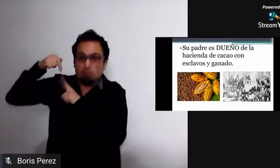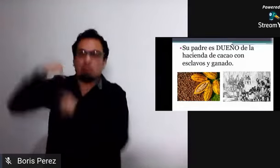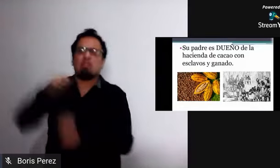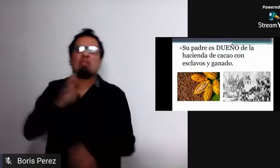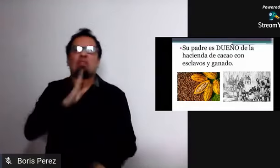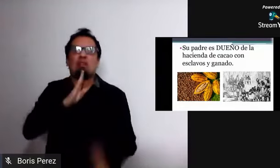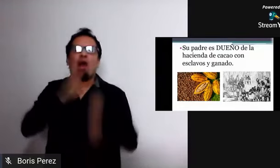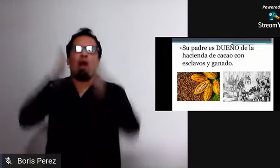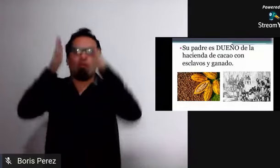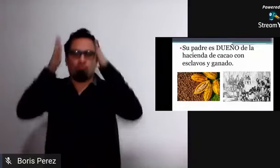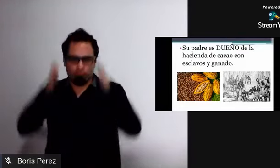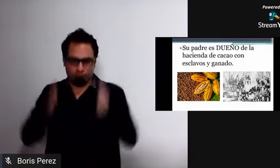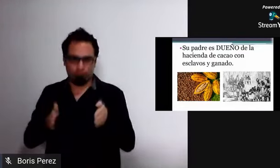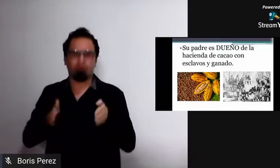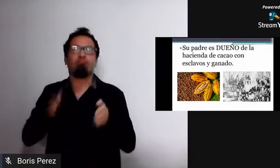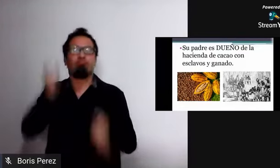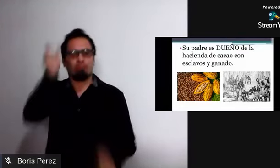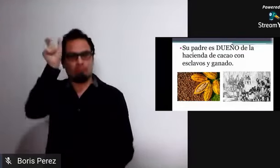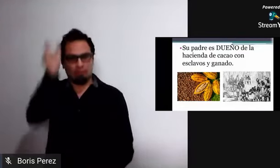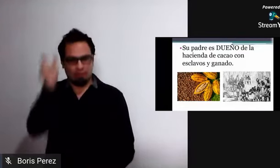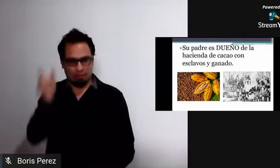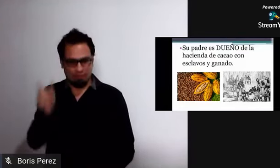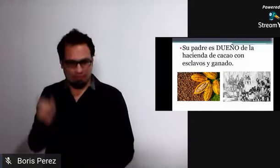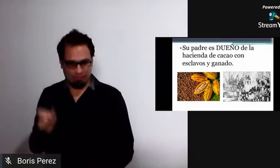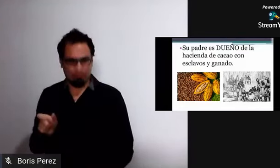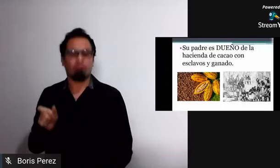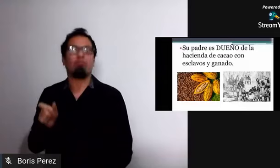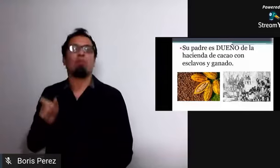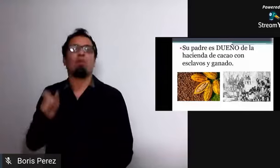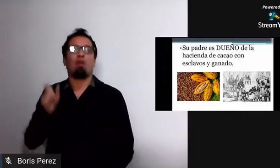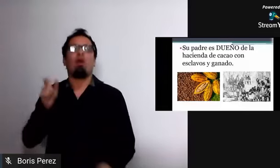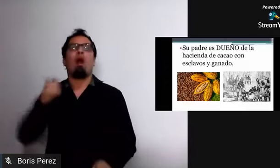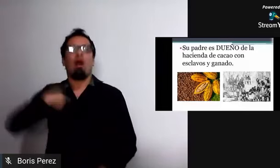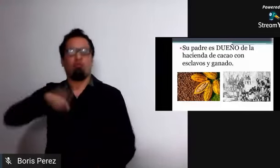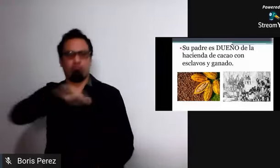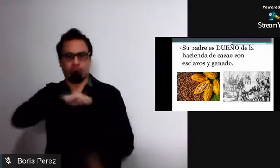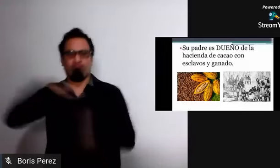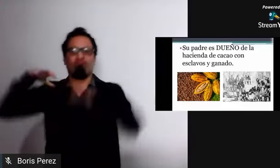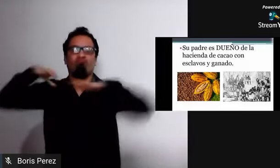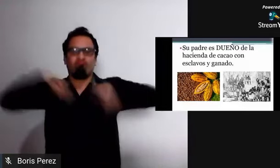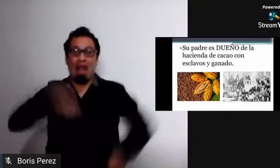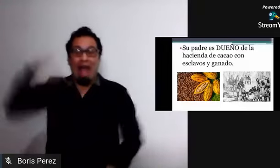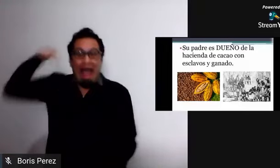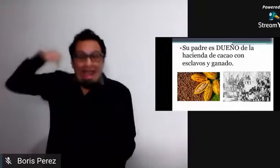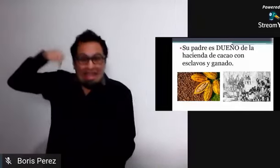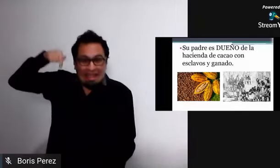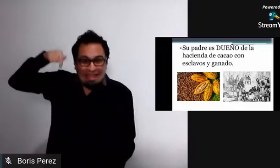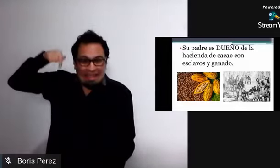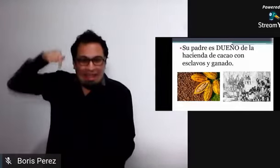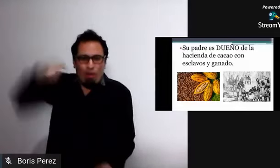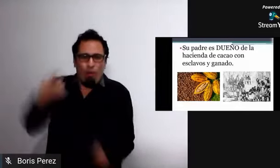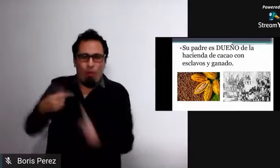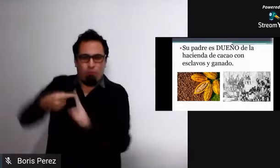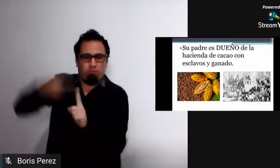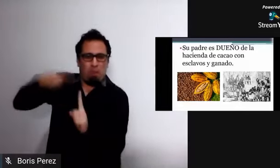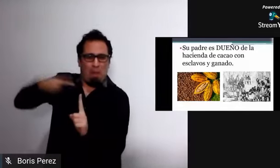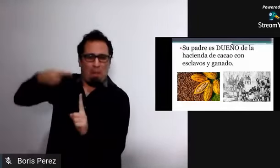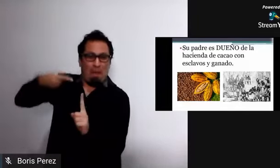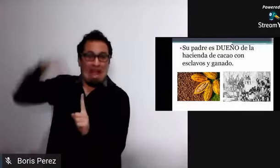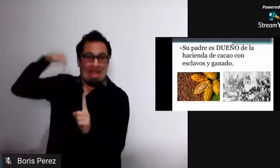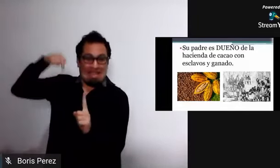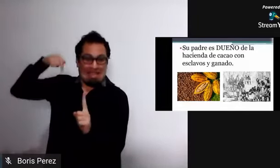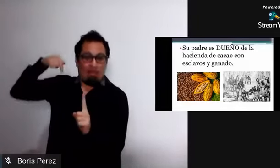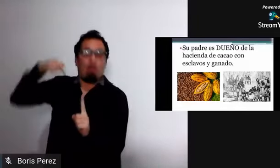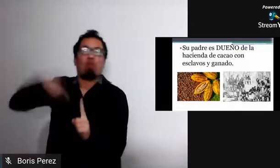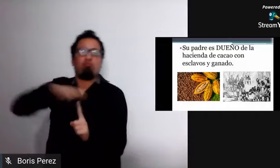quinta generación en el linaje de forma ascendiente, se dedicaba específicamente